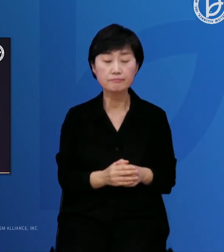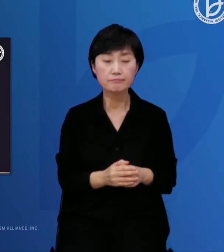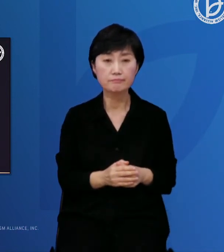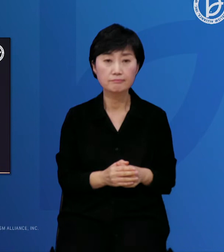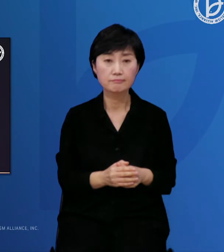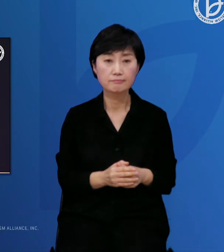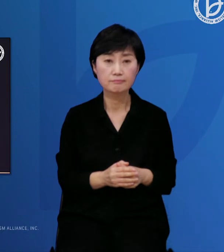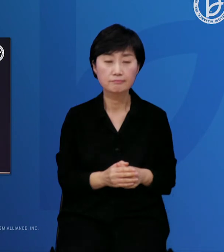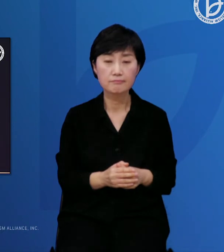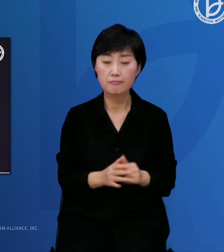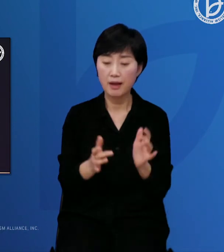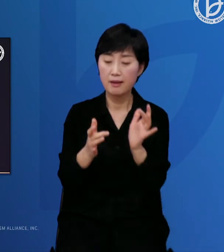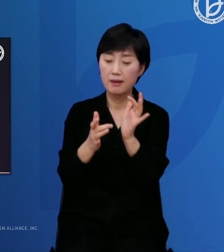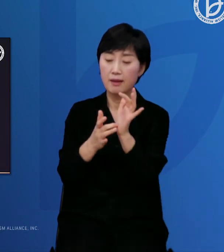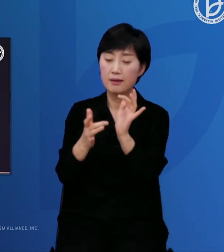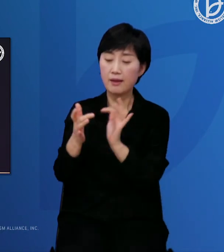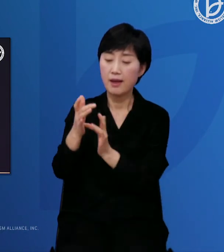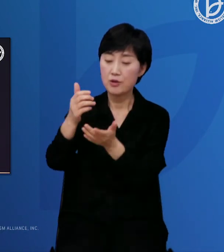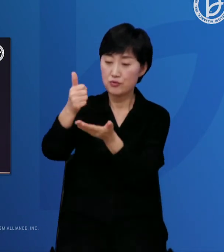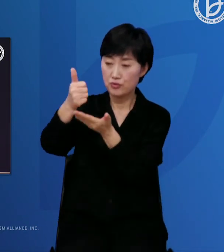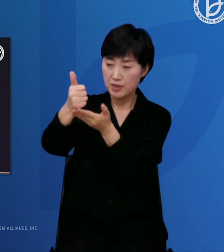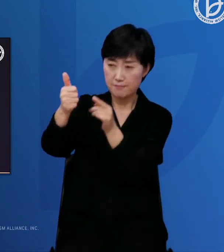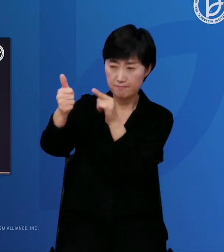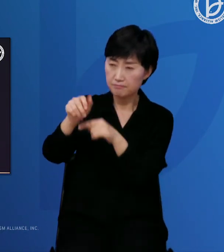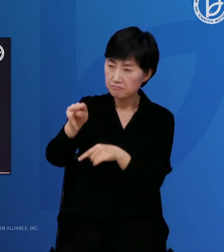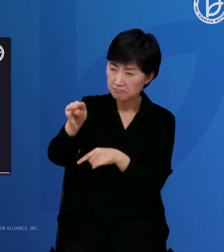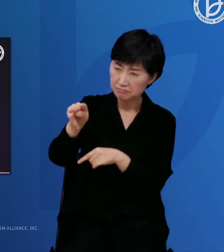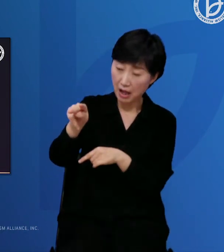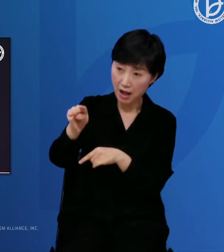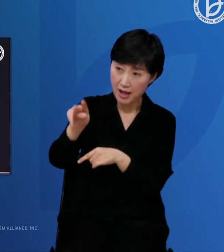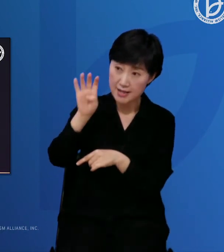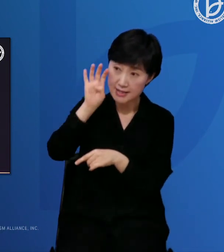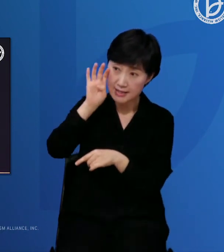예수님께서 40일을 금식한 걸 알고